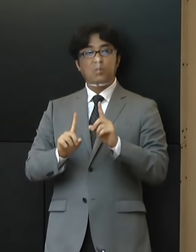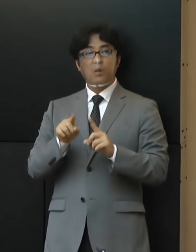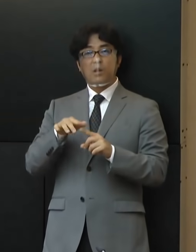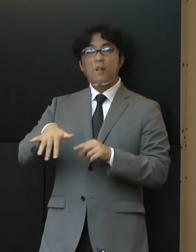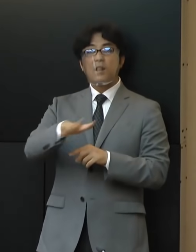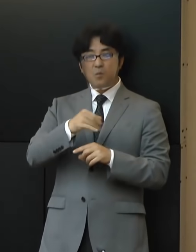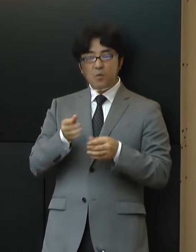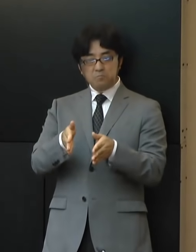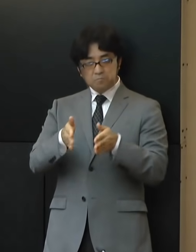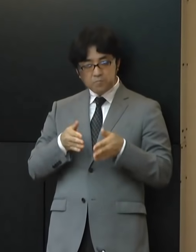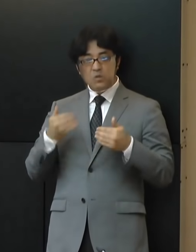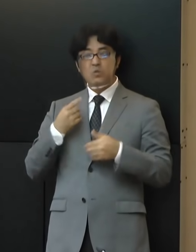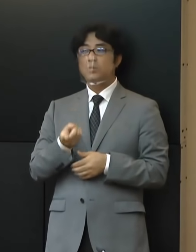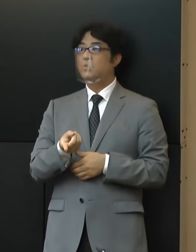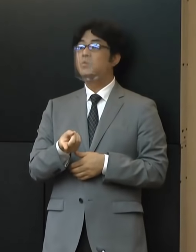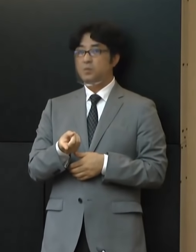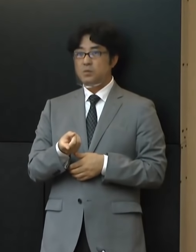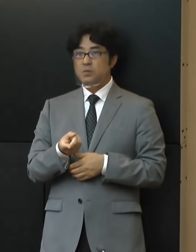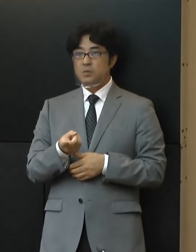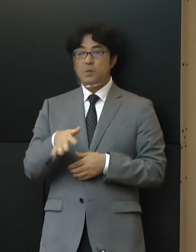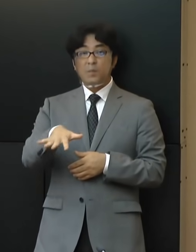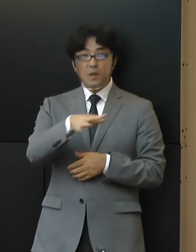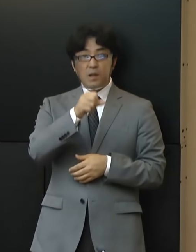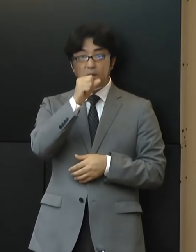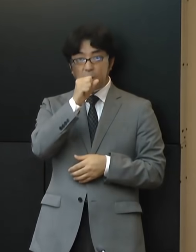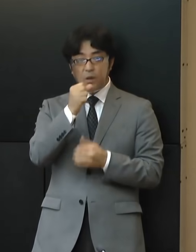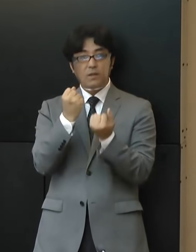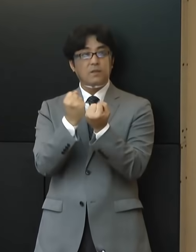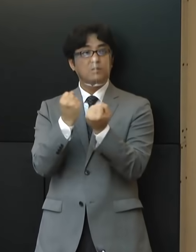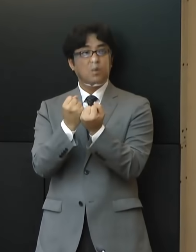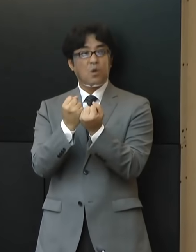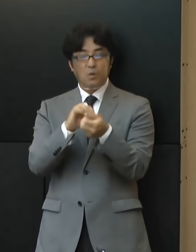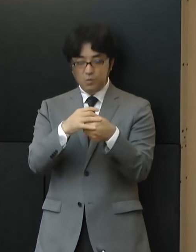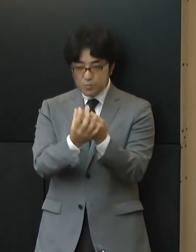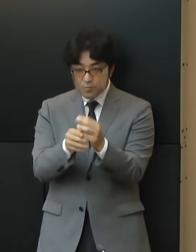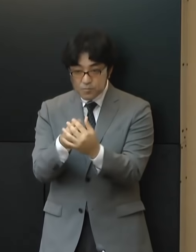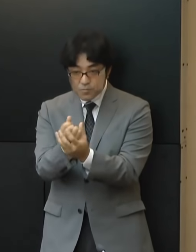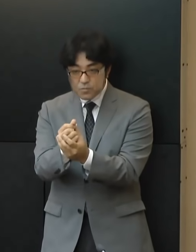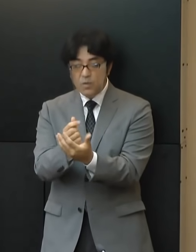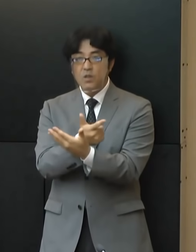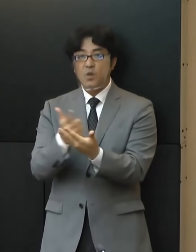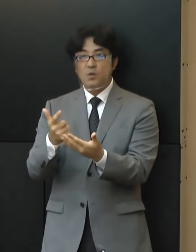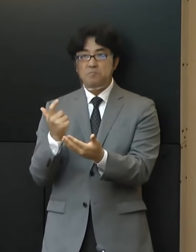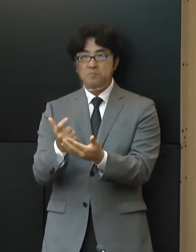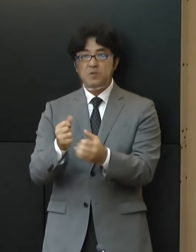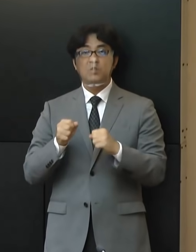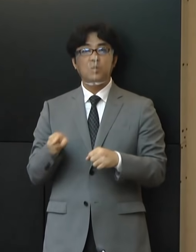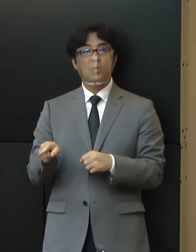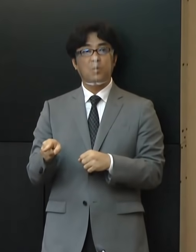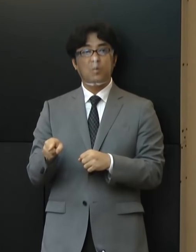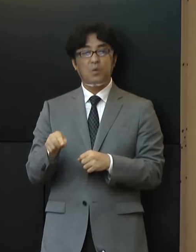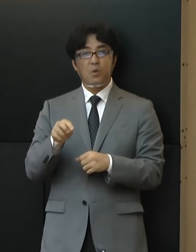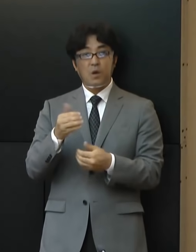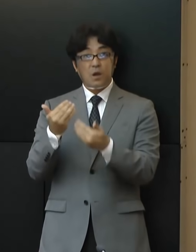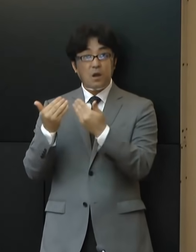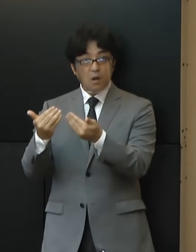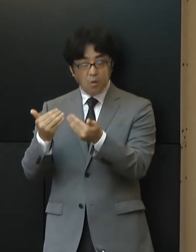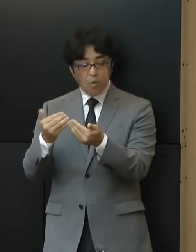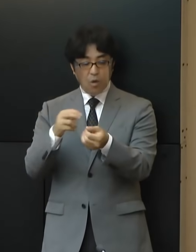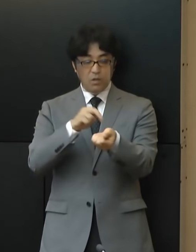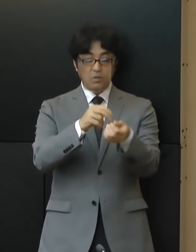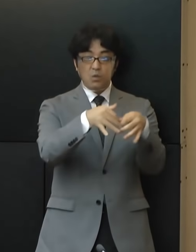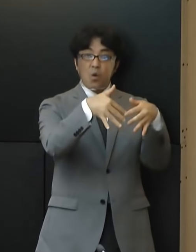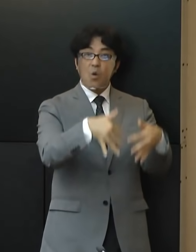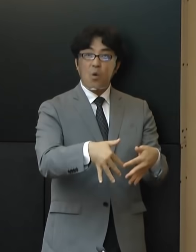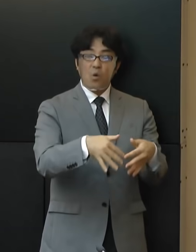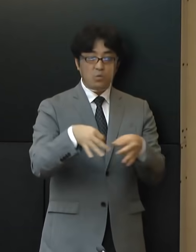。皆さん咳エチケット、手指衛生を心がけていただいて、そして学校、企業、商業施設も従